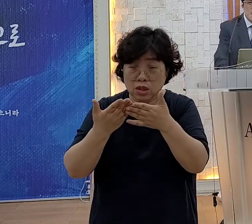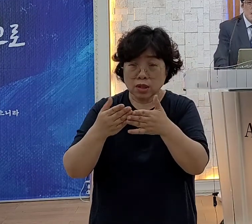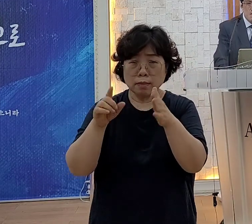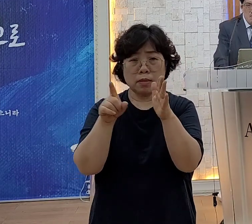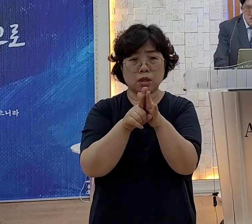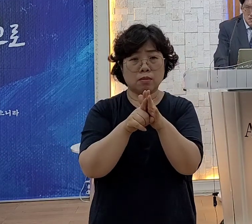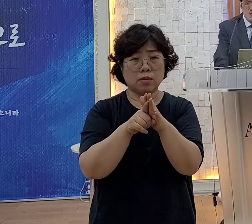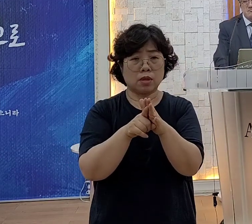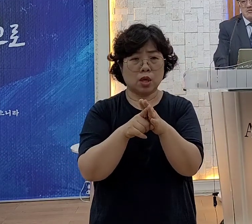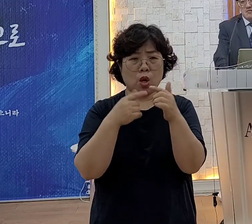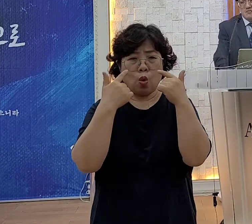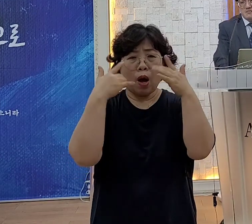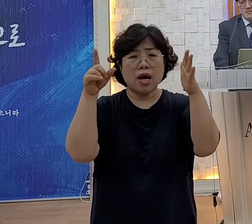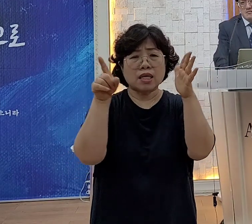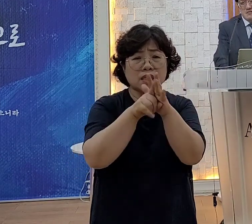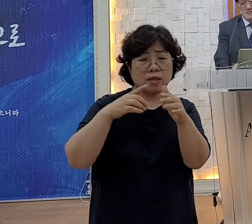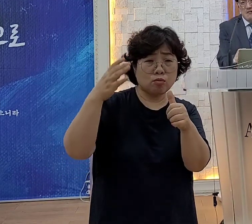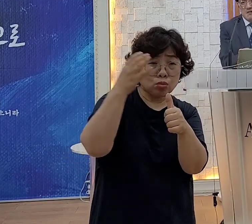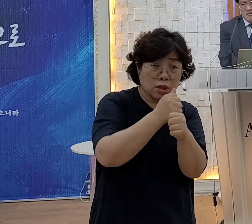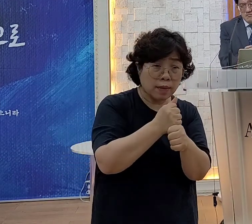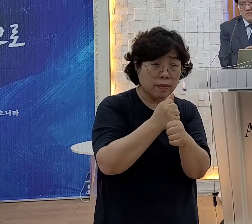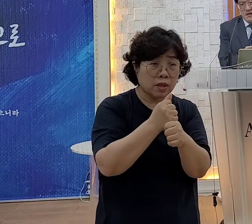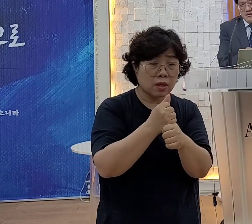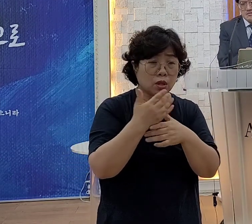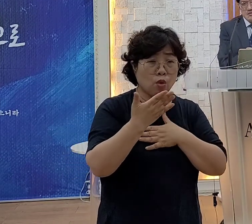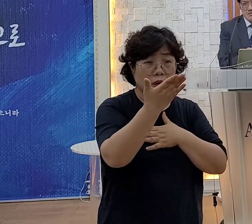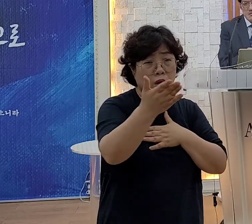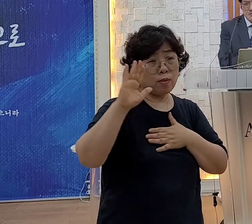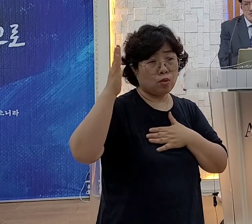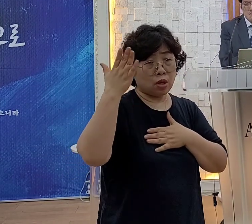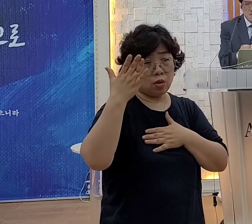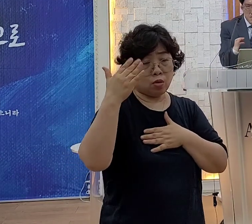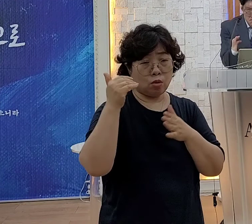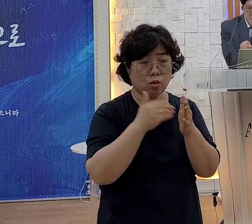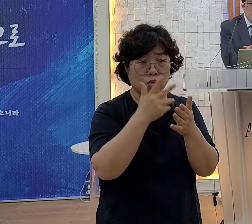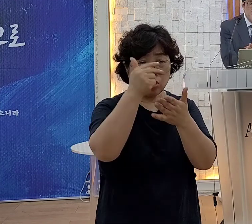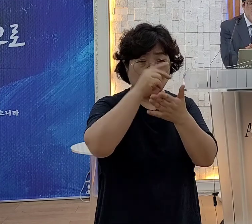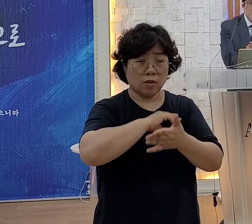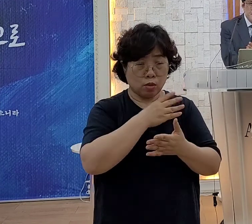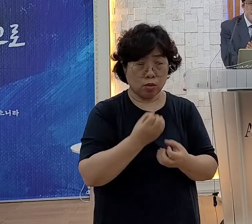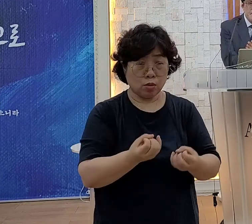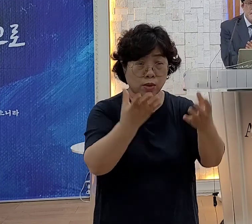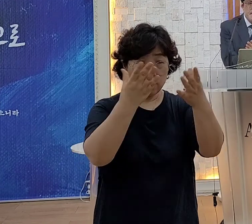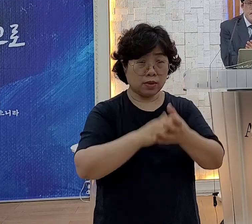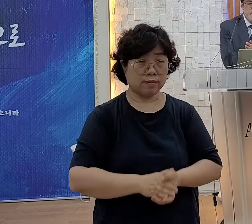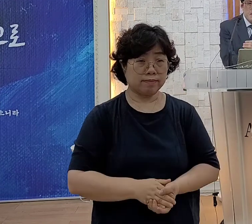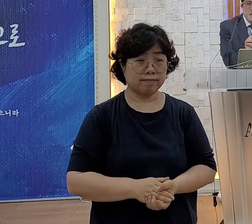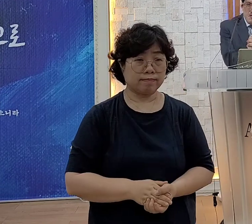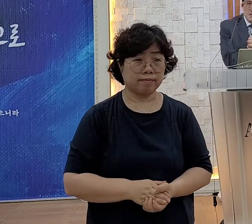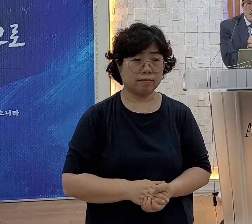믿음을 확실히 붙드는 저와 여러분 다 되시기를 주의 이름으로 축복합니다. 정말 이 사실